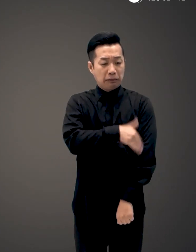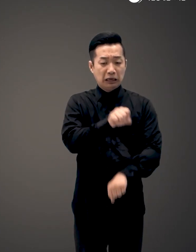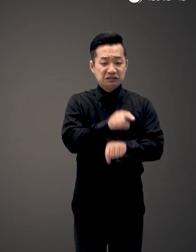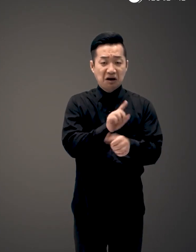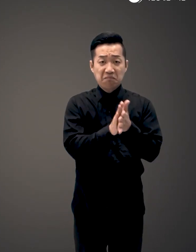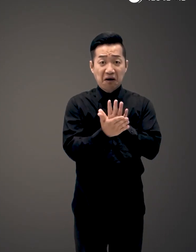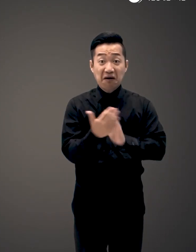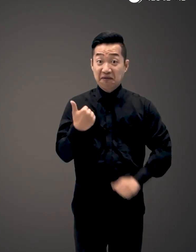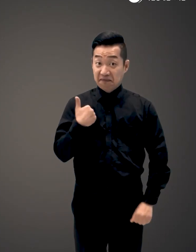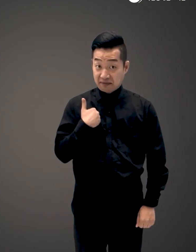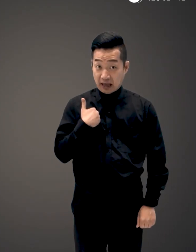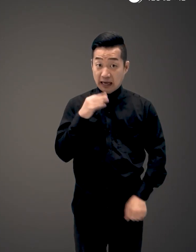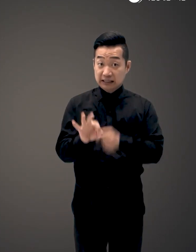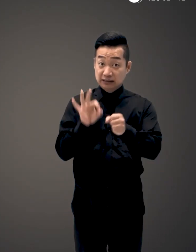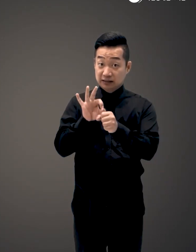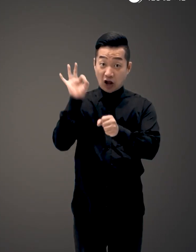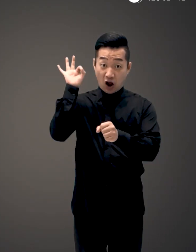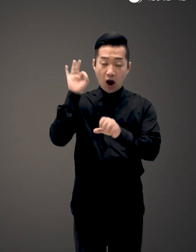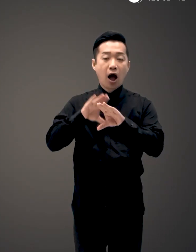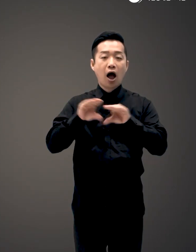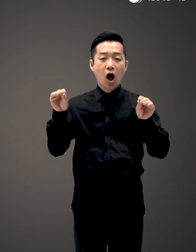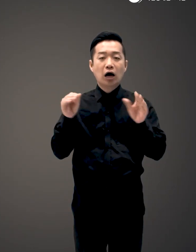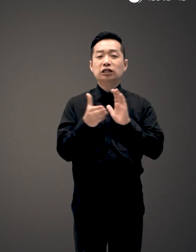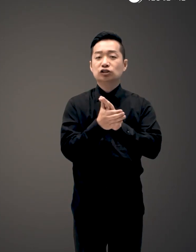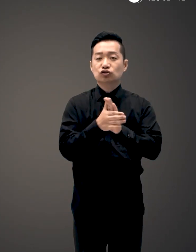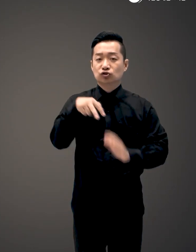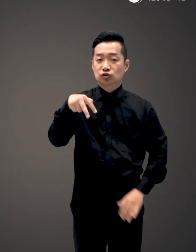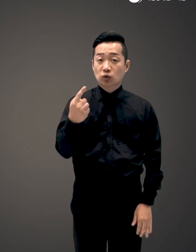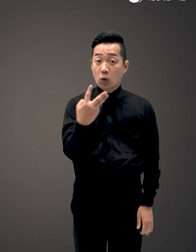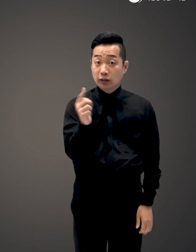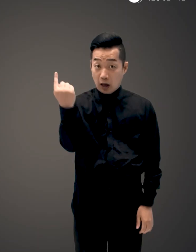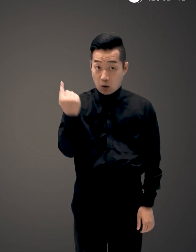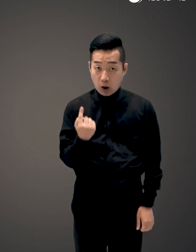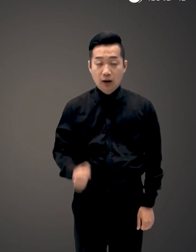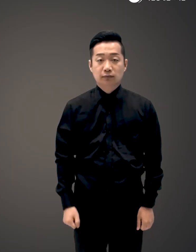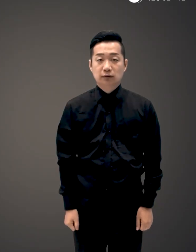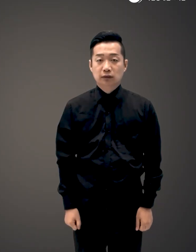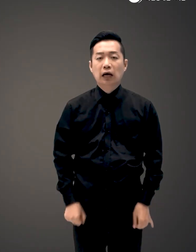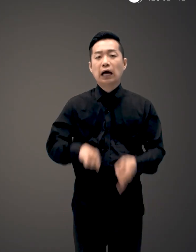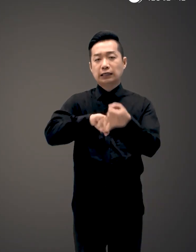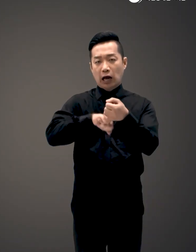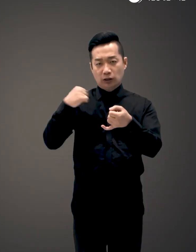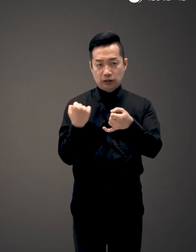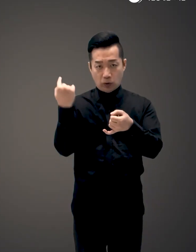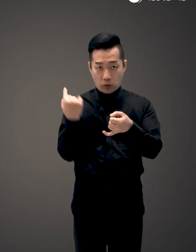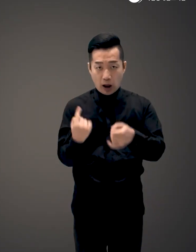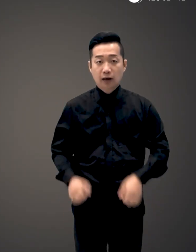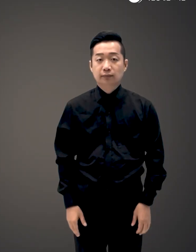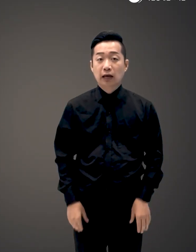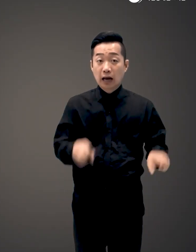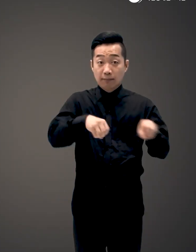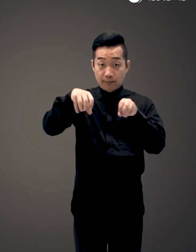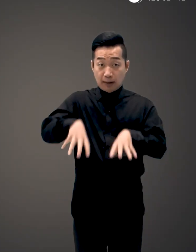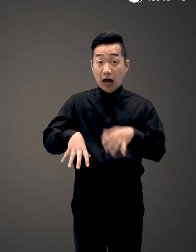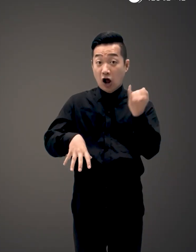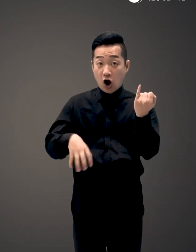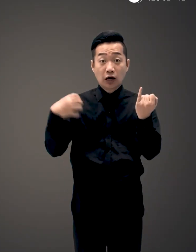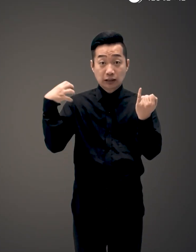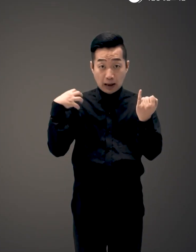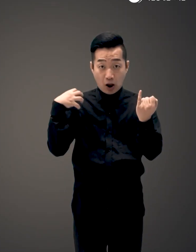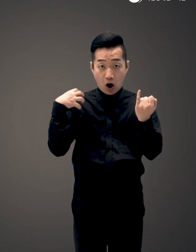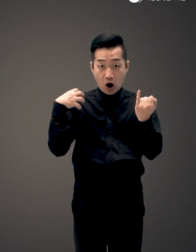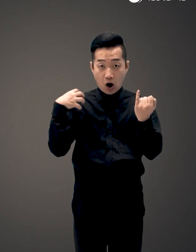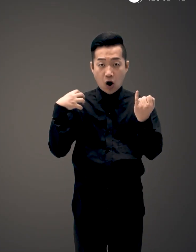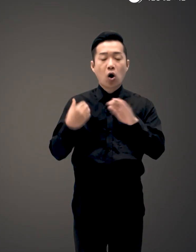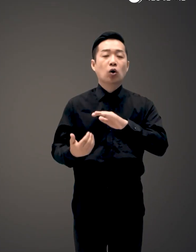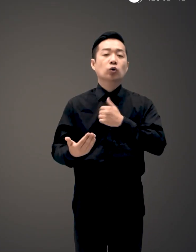냉소적으로 변한 나에게 10년 전 헤어진 친구 소타가 찾아온다. 소타는 약속을 지키러 왔으니 마녀의 사명을